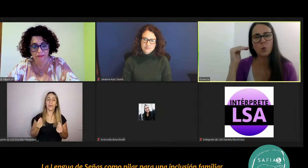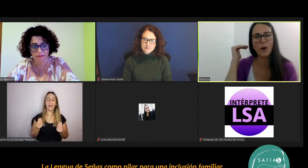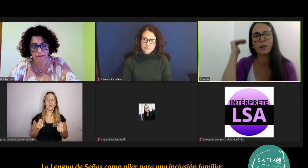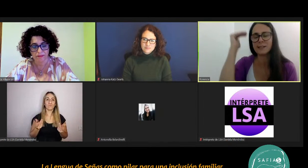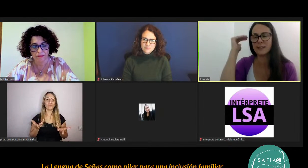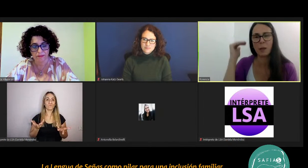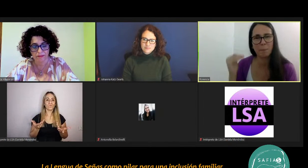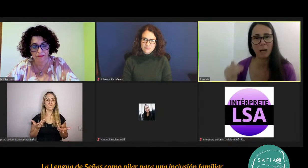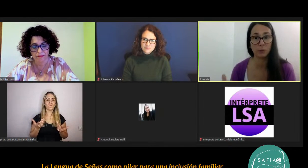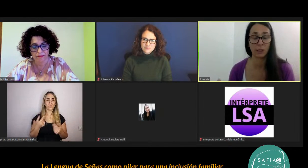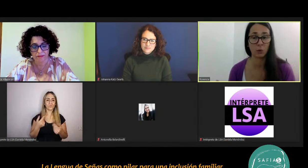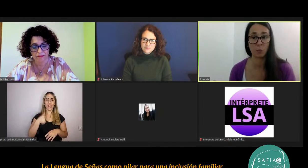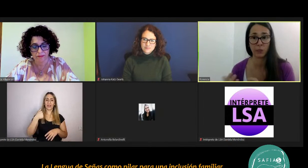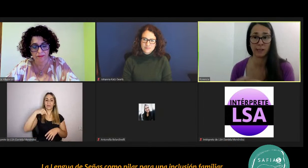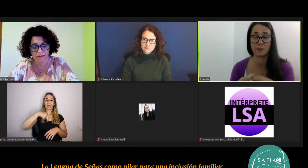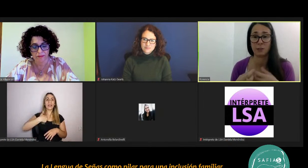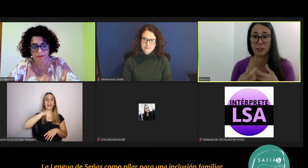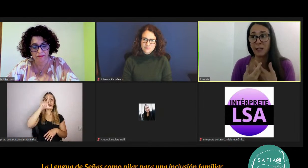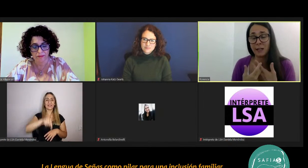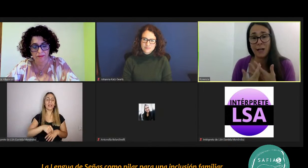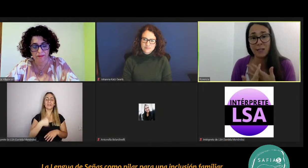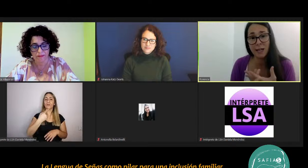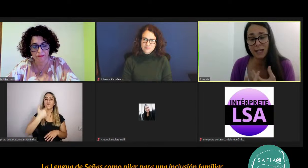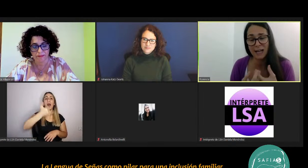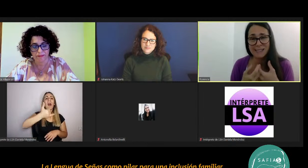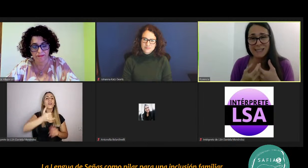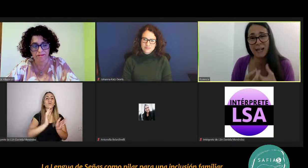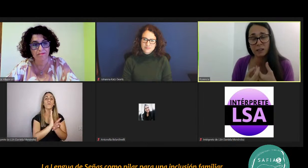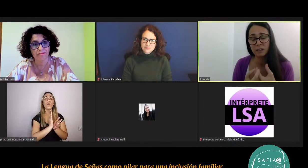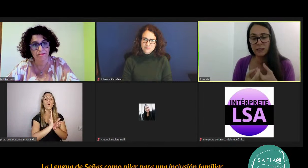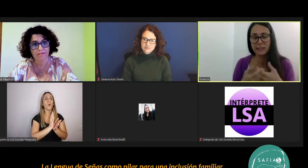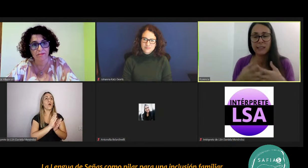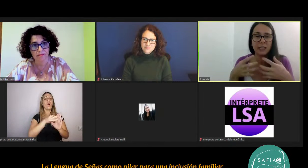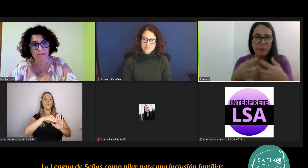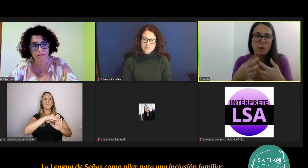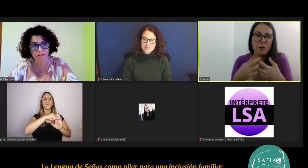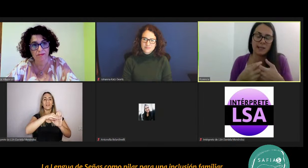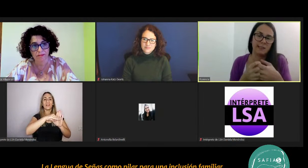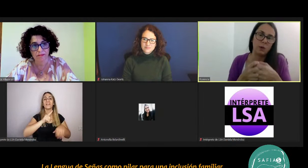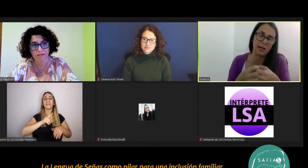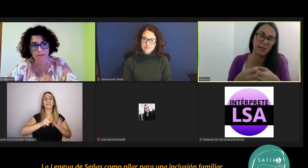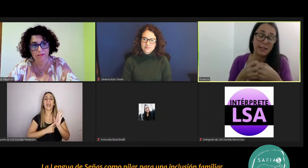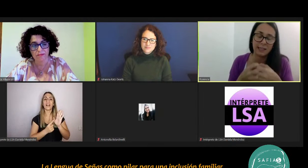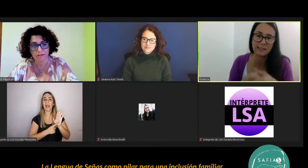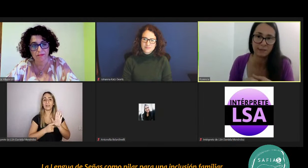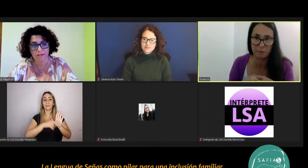desde un lugar donde se dan pautas de comunicación, y en realidad el hacer tiene que ver con la